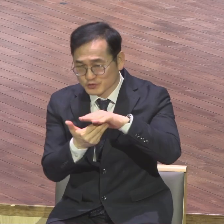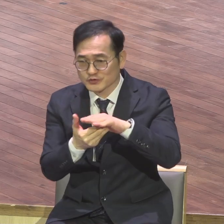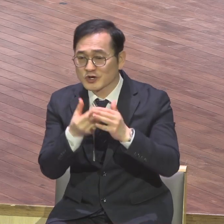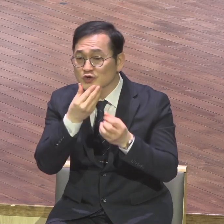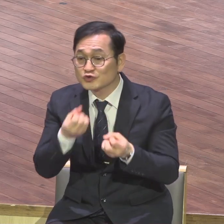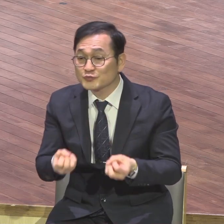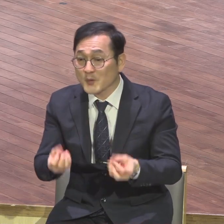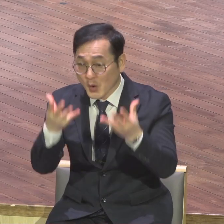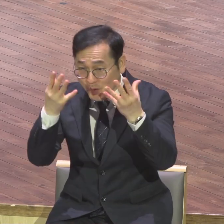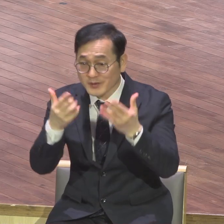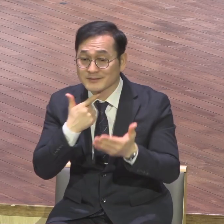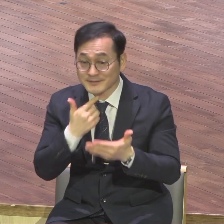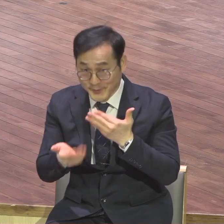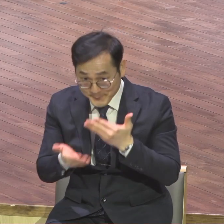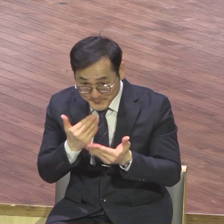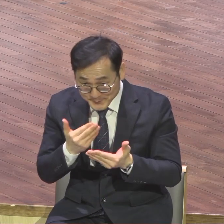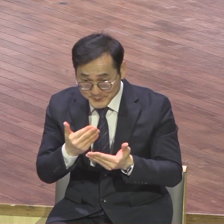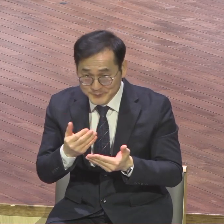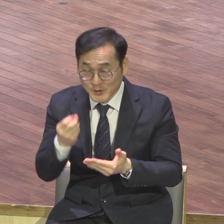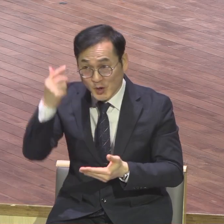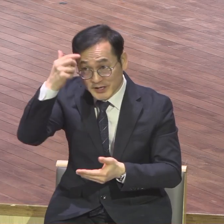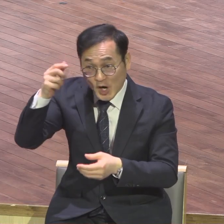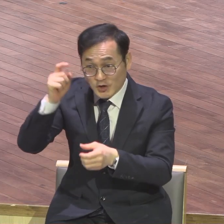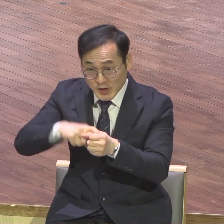누리면서 영적으로 여러분 모두 다